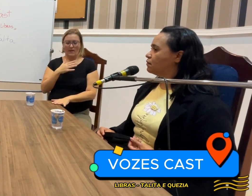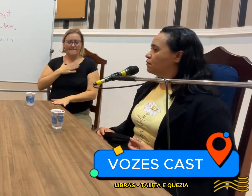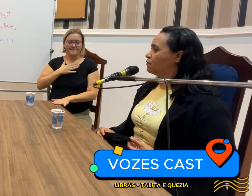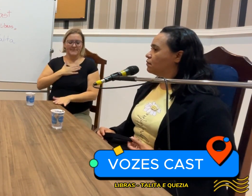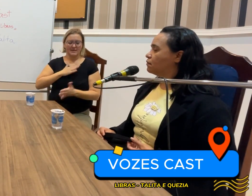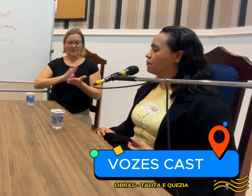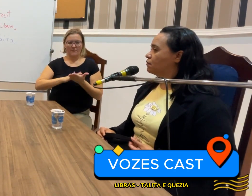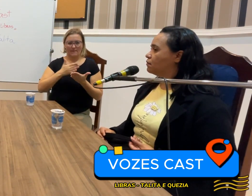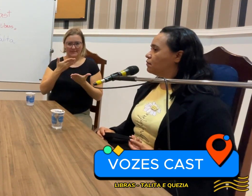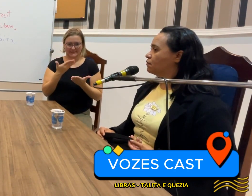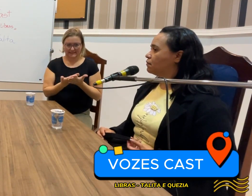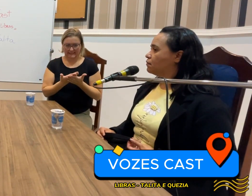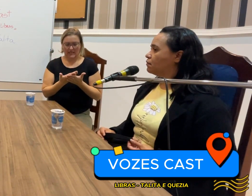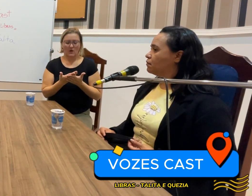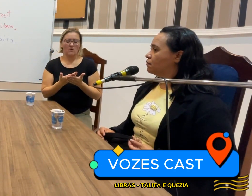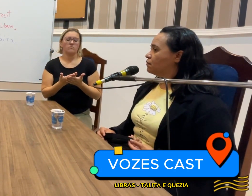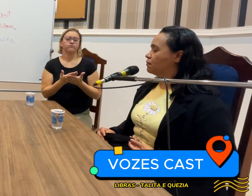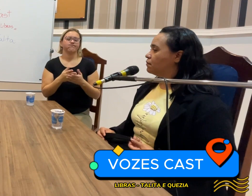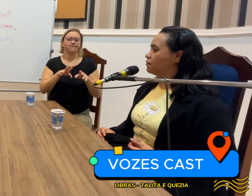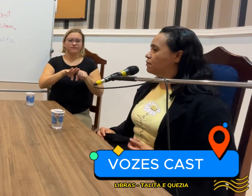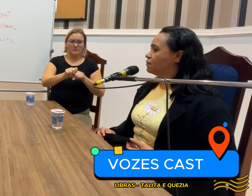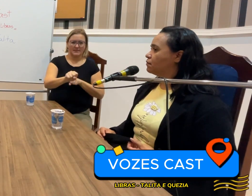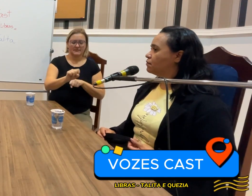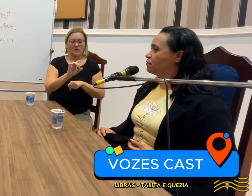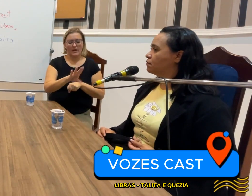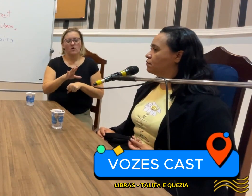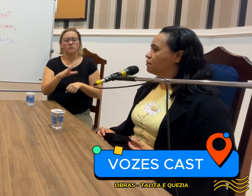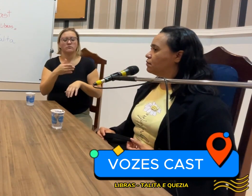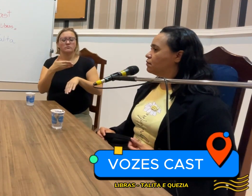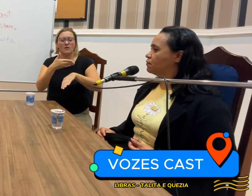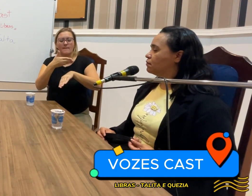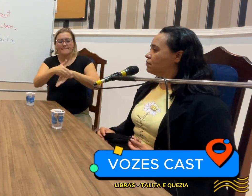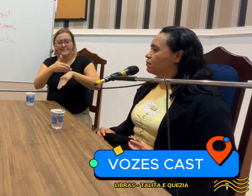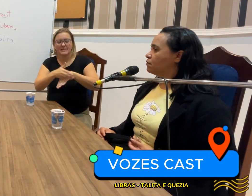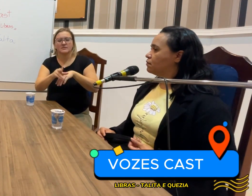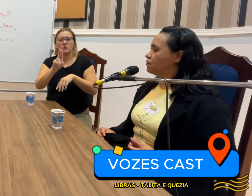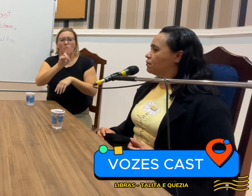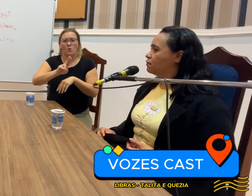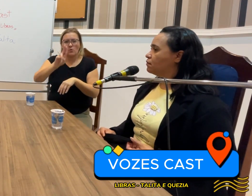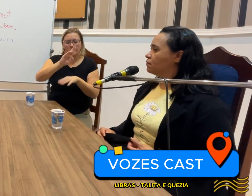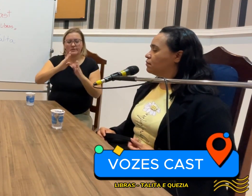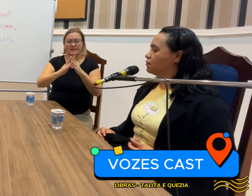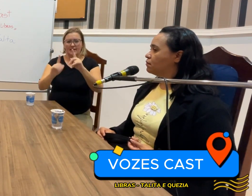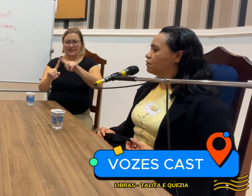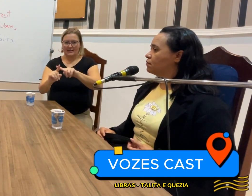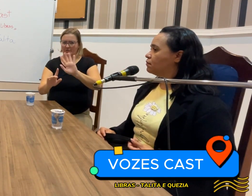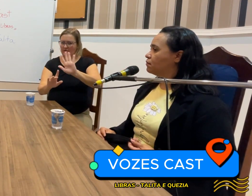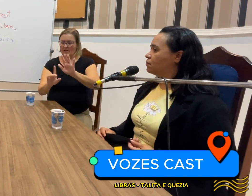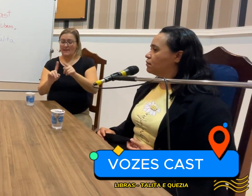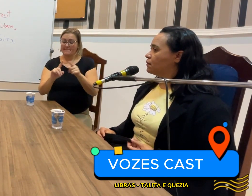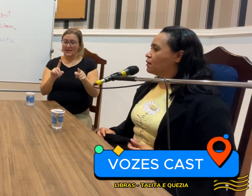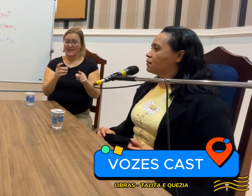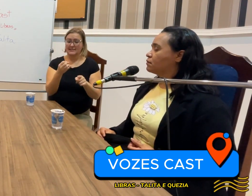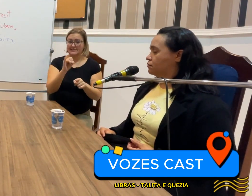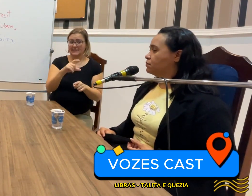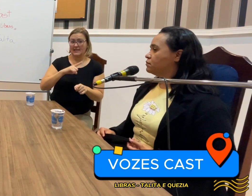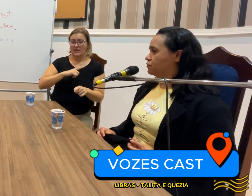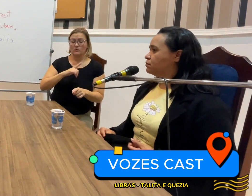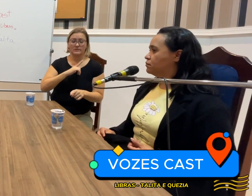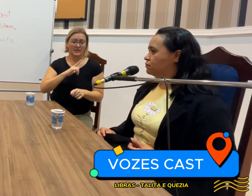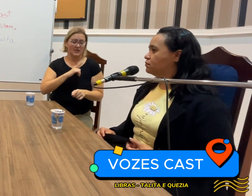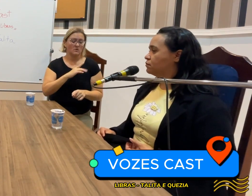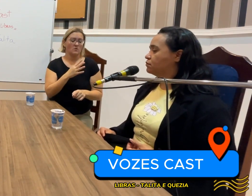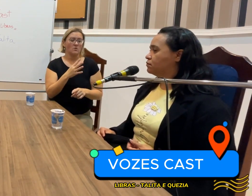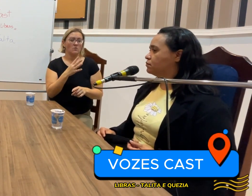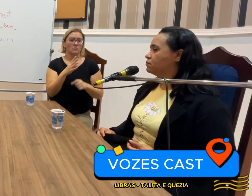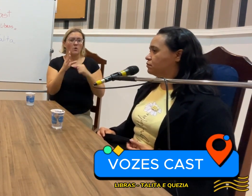então por isso eu pratico na igreja. Não, mas se eu tiver o conhecimento sem a minha formação, eu sei, mas eu não